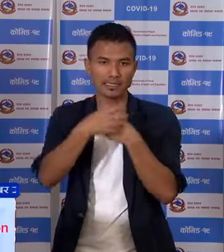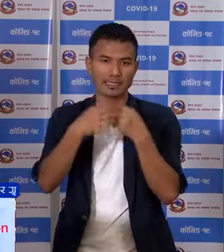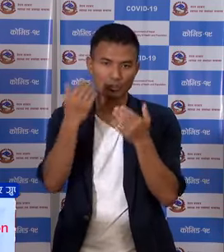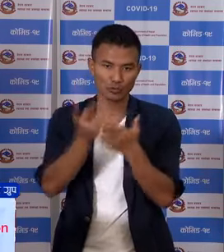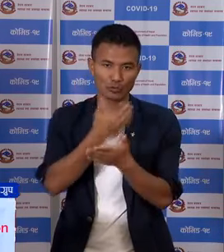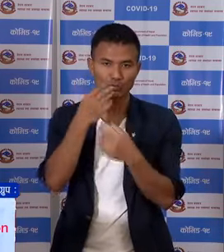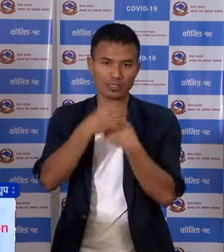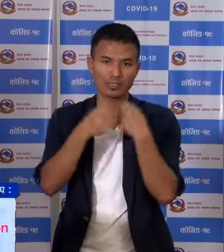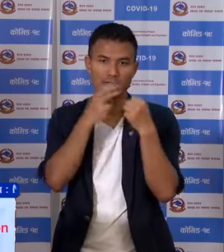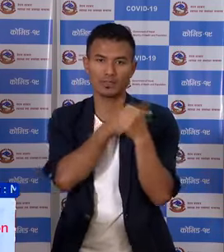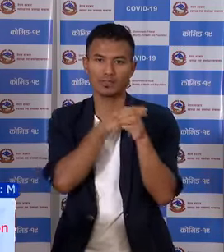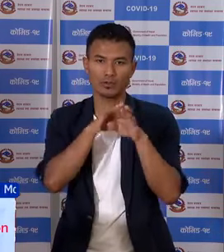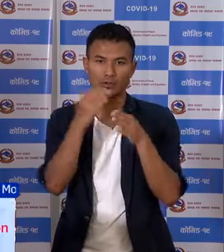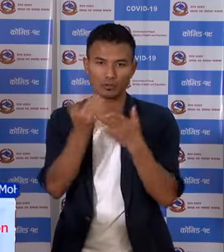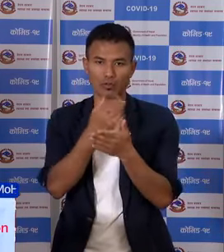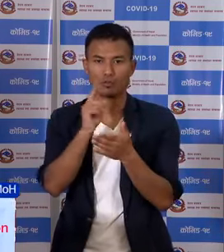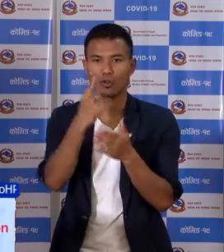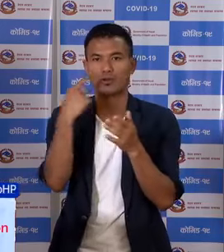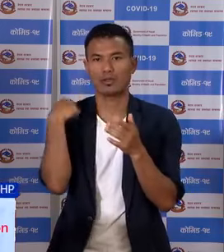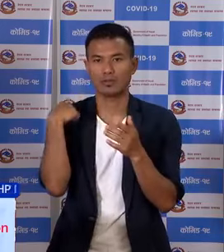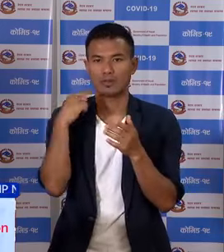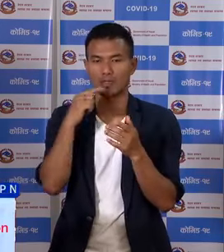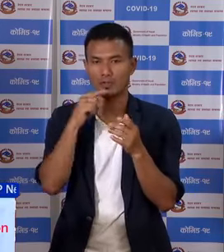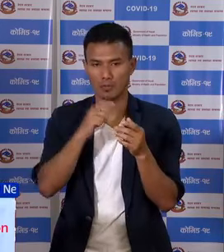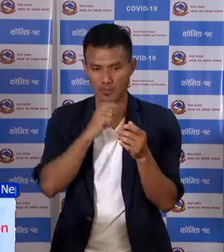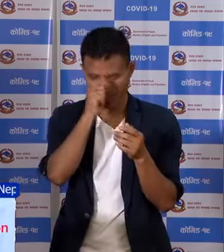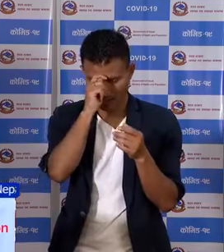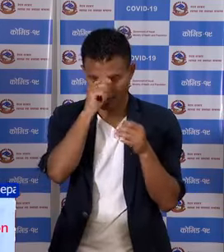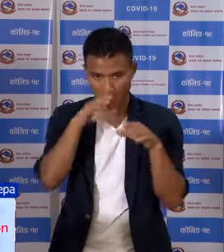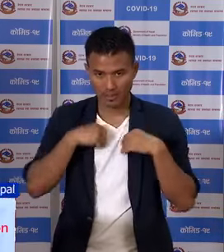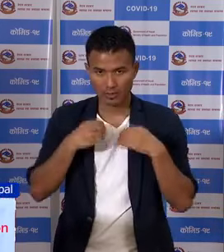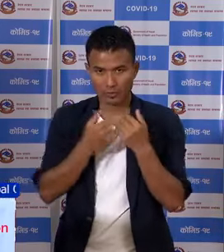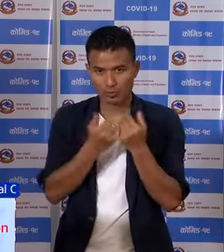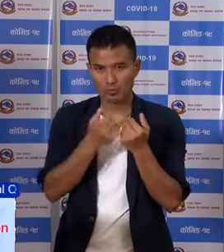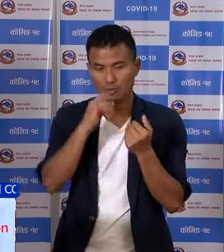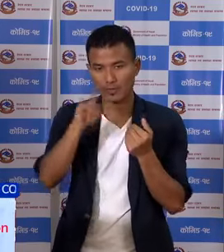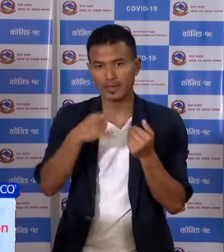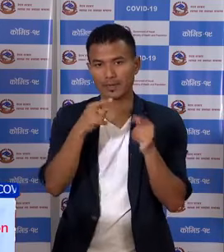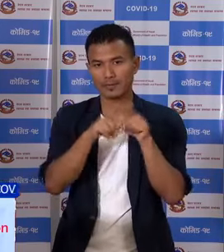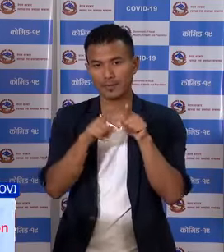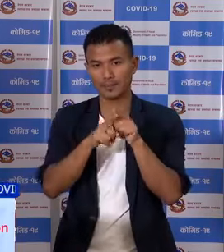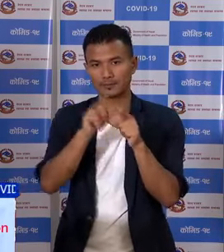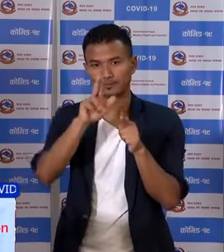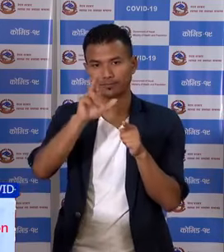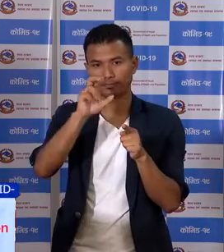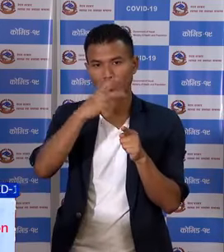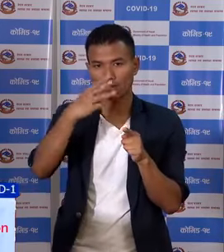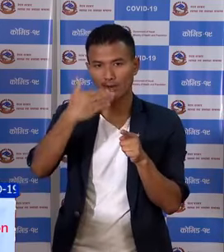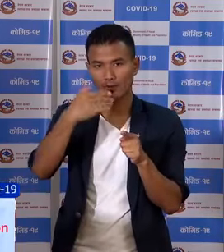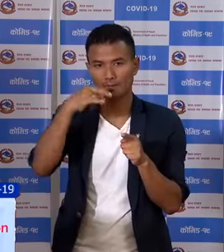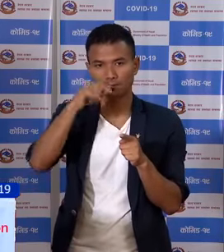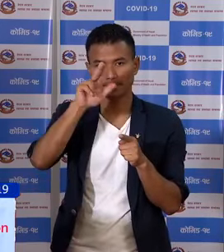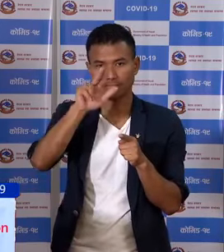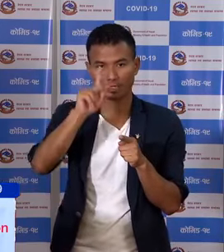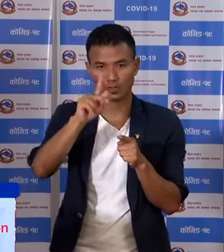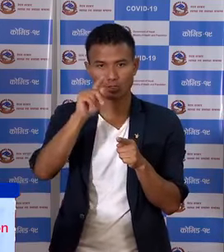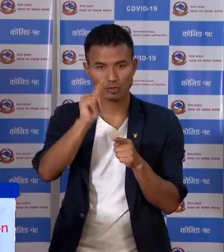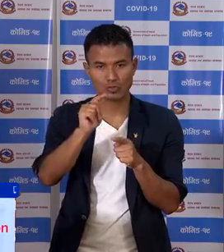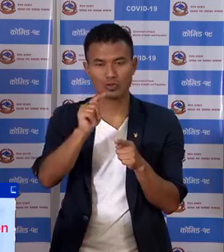जगाउं रह देश बासी लाई जगाउं पहलो हमरे कर्तबे यो कर्तबे को पालना गरूँ एसे क साथ मा फेरी पनी इदुल फित्र को आउने